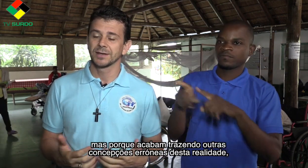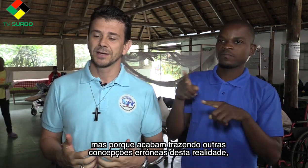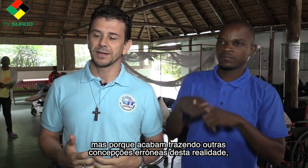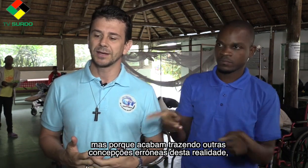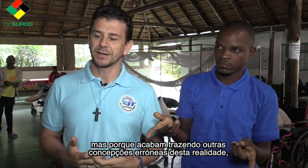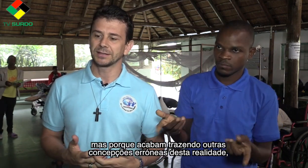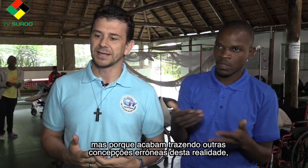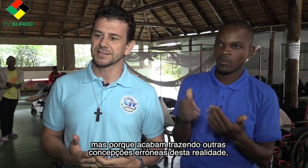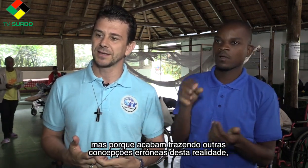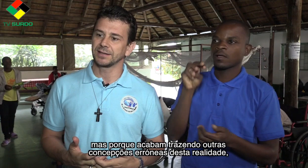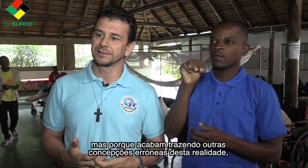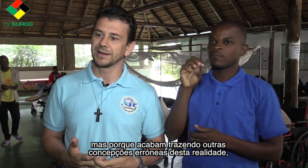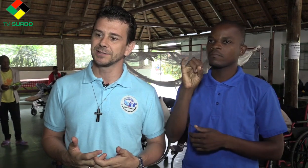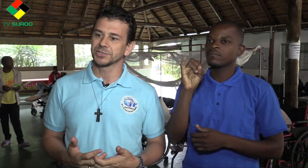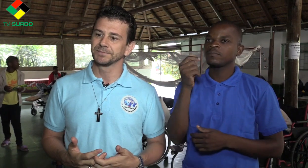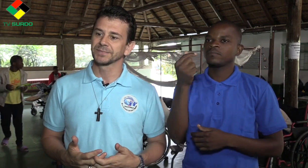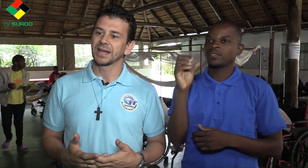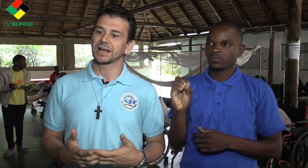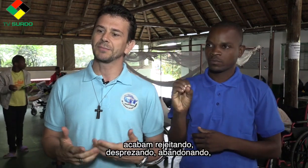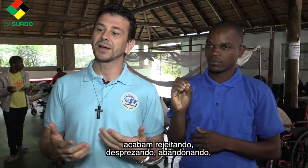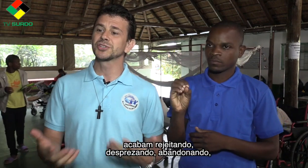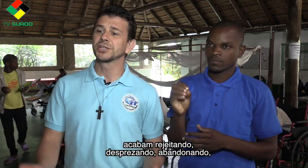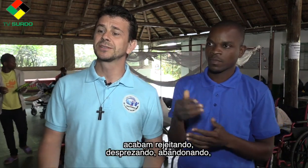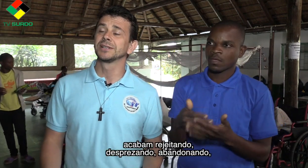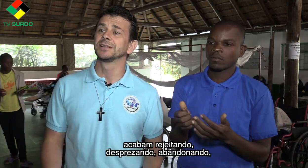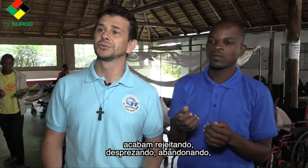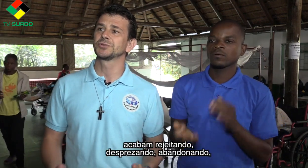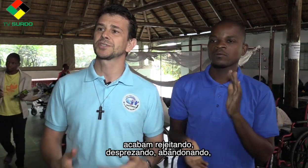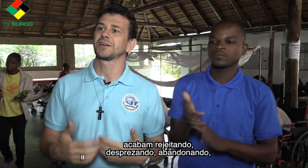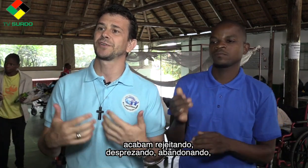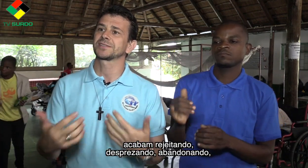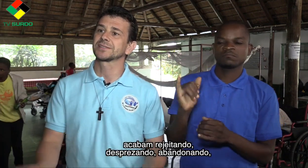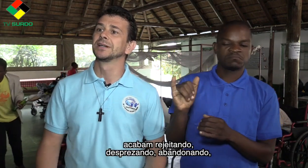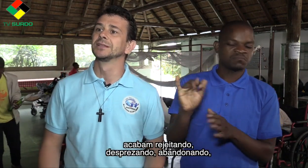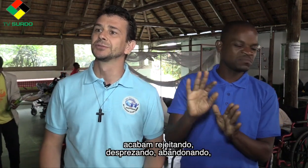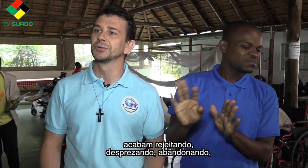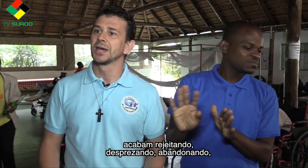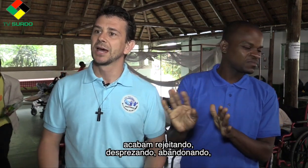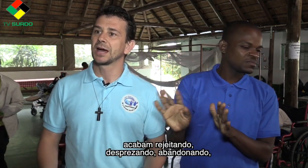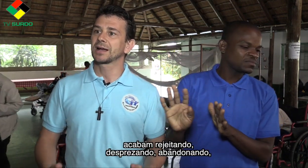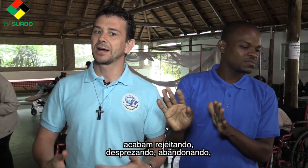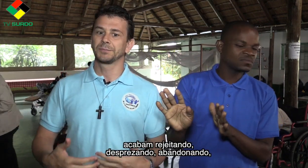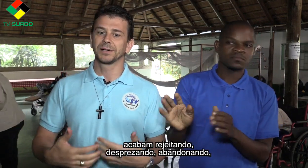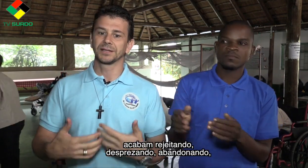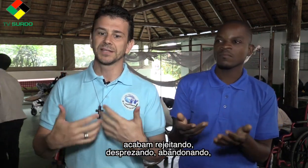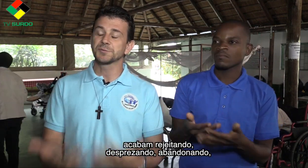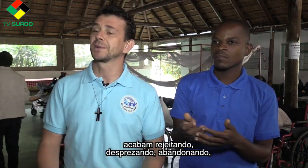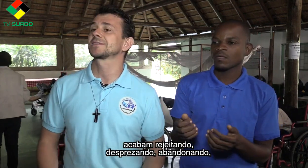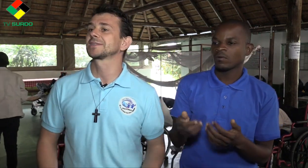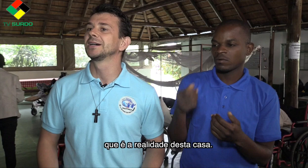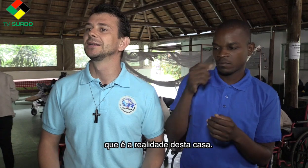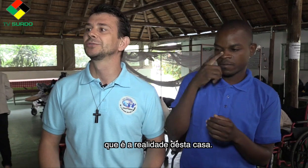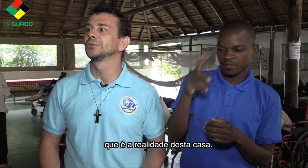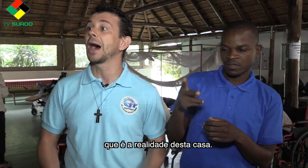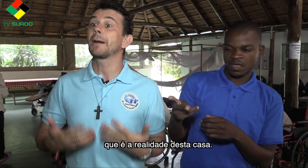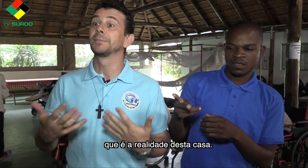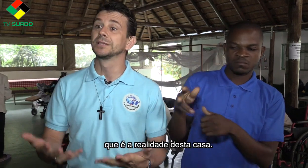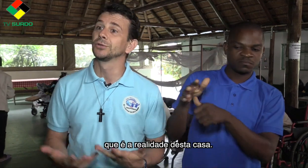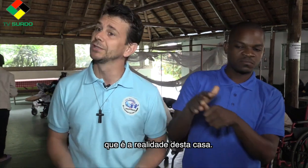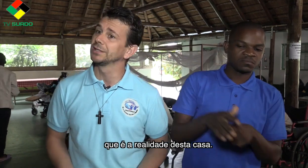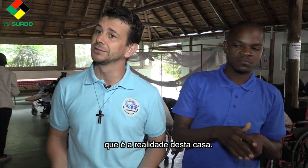errôneas, desta realidade, acaba rejeitando, se afastando, acaba